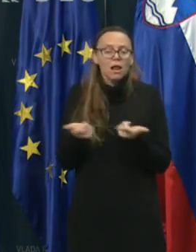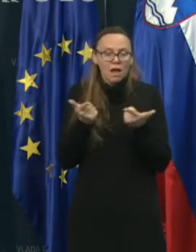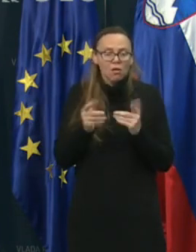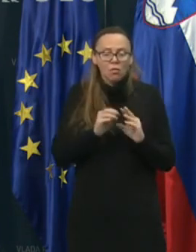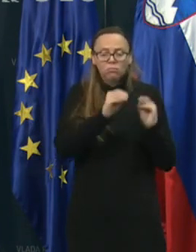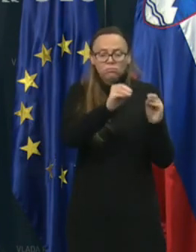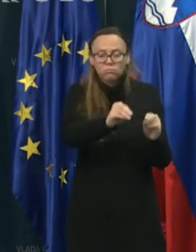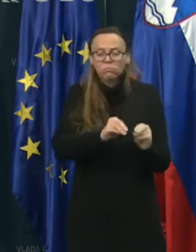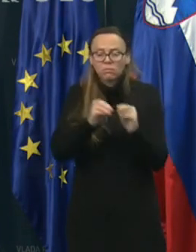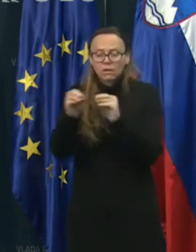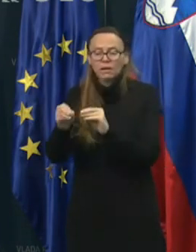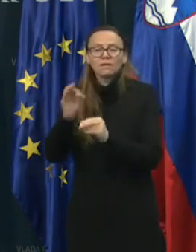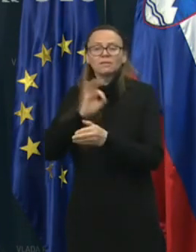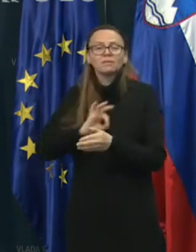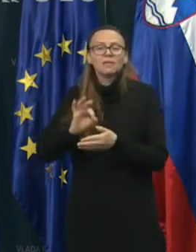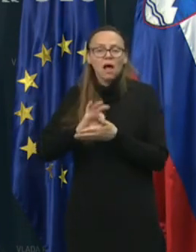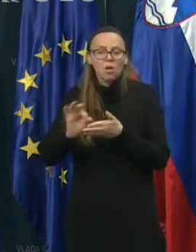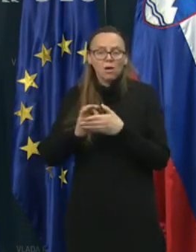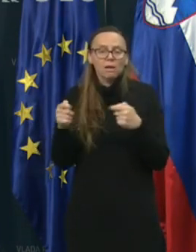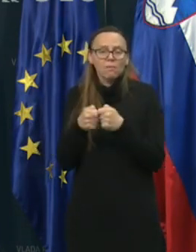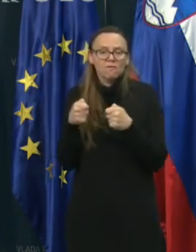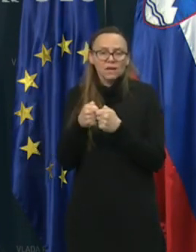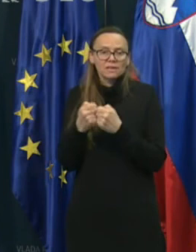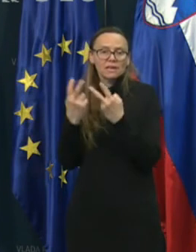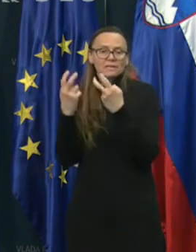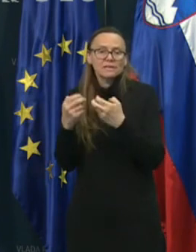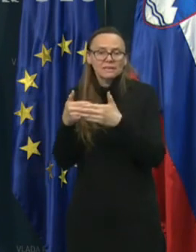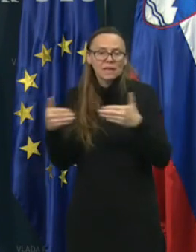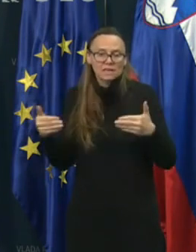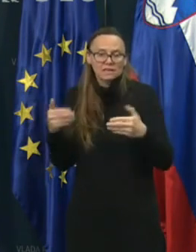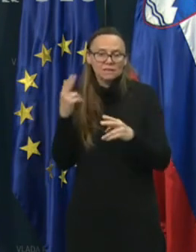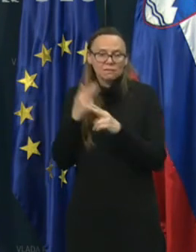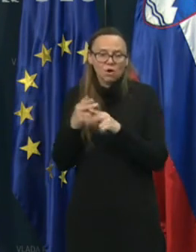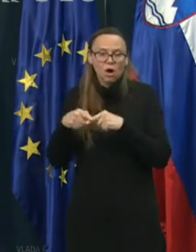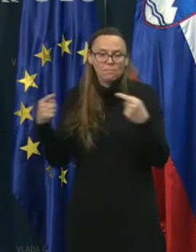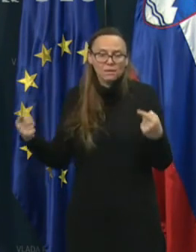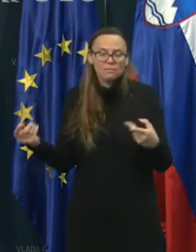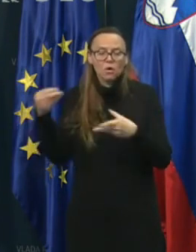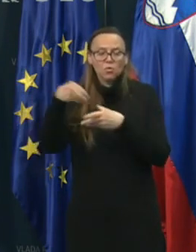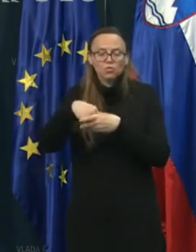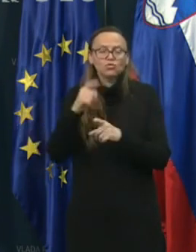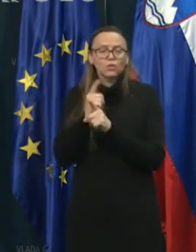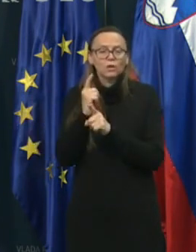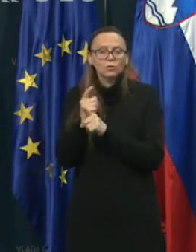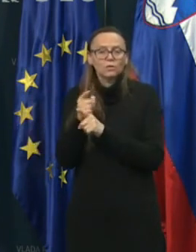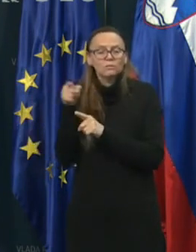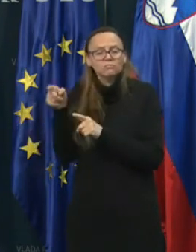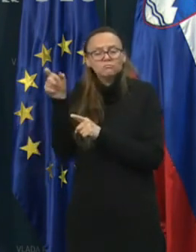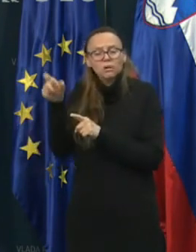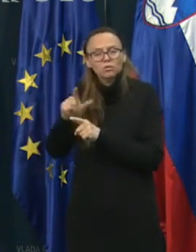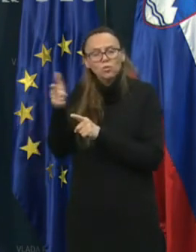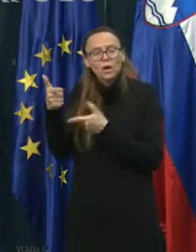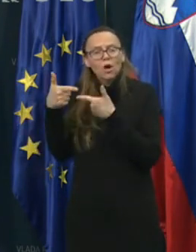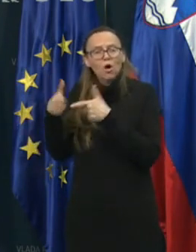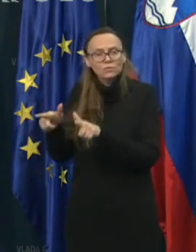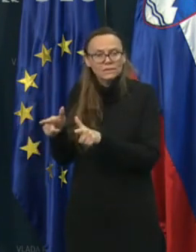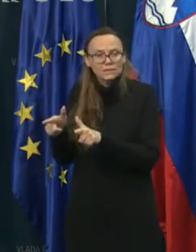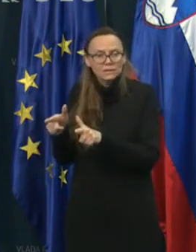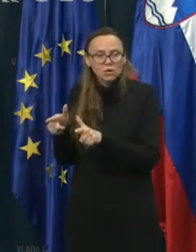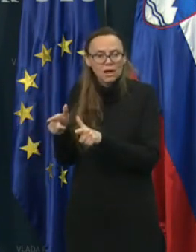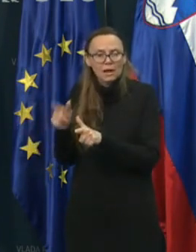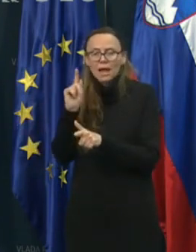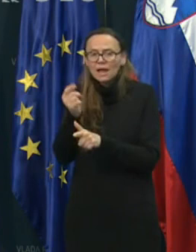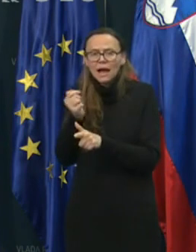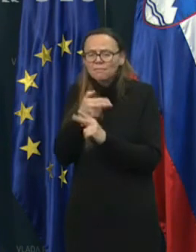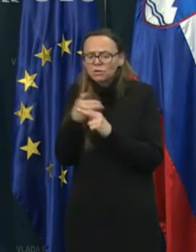z zajezitvijo epidemije, vključuje tudi koncesionarje, kaj pa te čiste zasebnike. Ti so